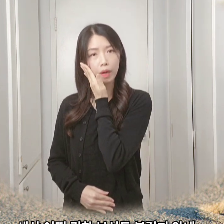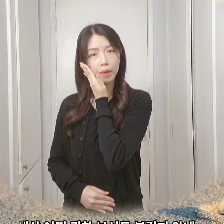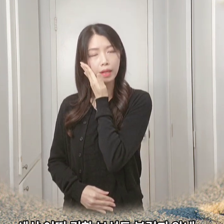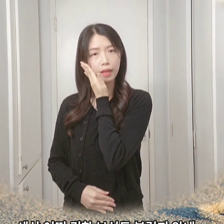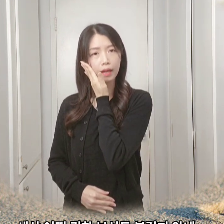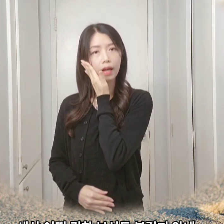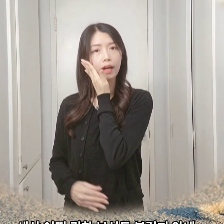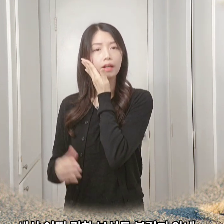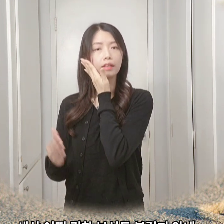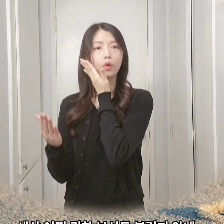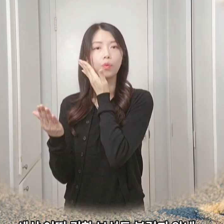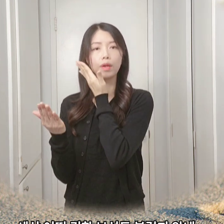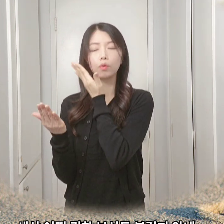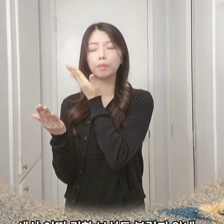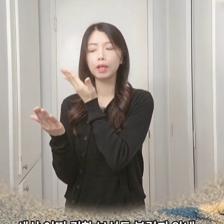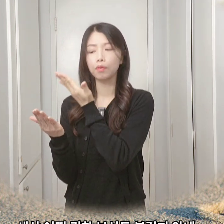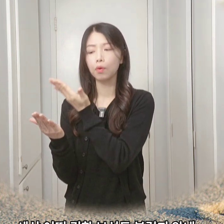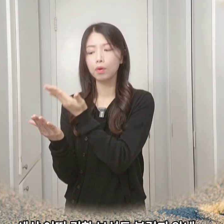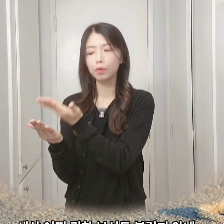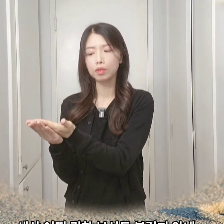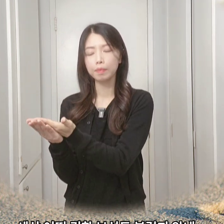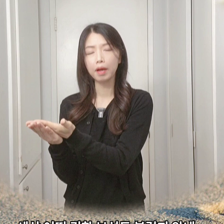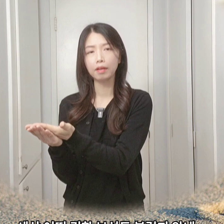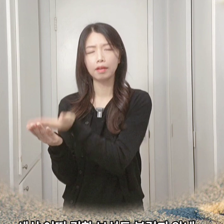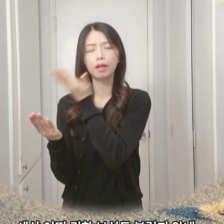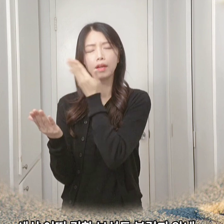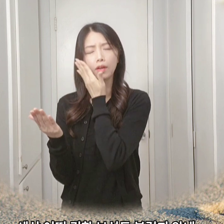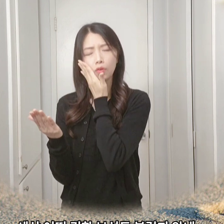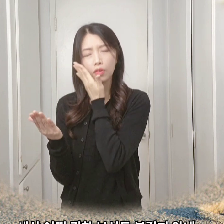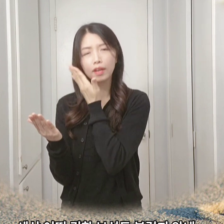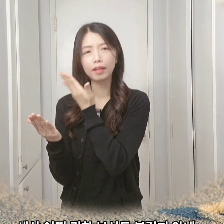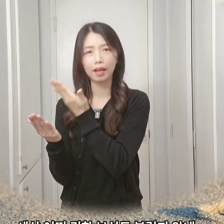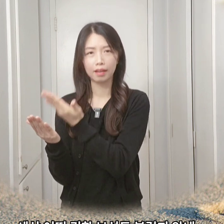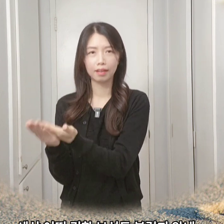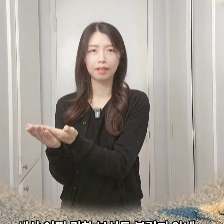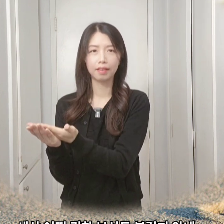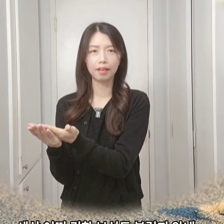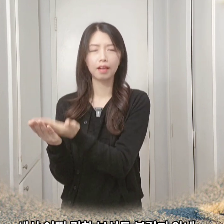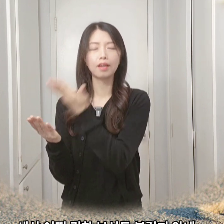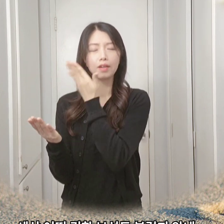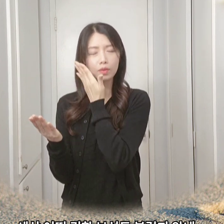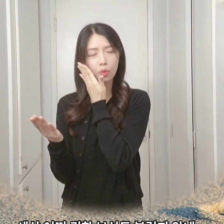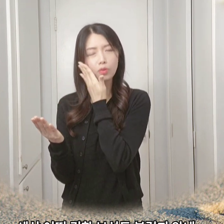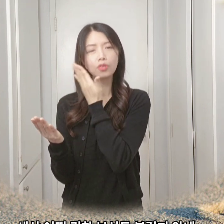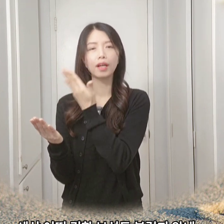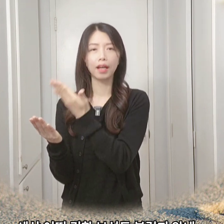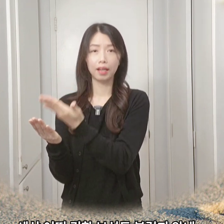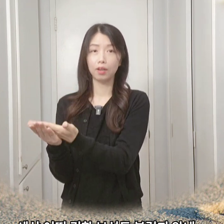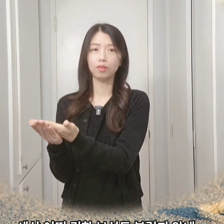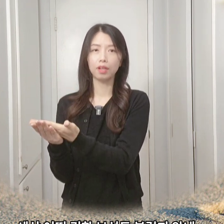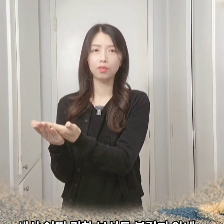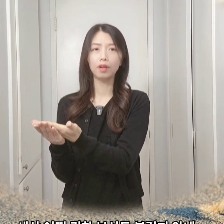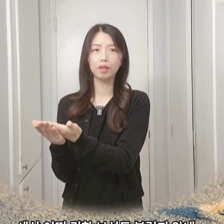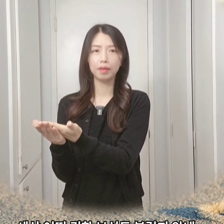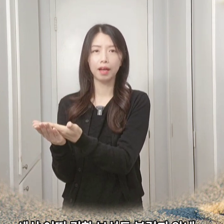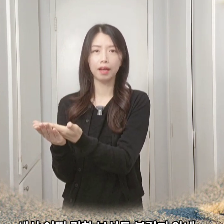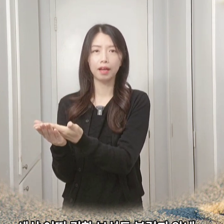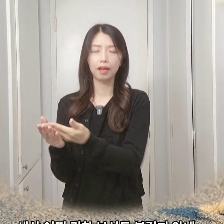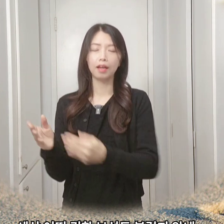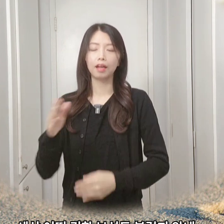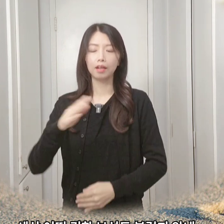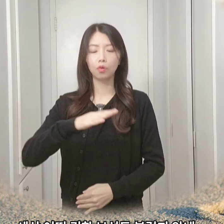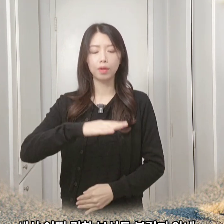왼쪽 뺨에 댔다가 그대로 왼손바닥 위에 올려놓으시면 귀하다, 소중하다 이런 뜻의 수어가